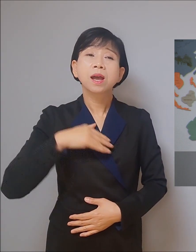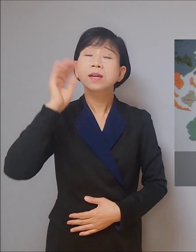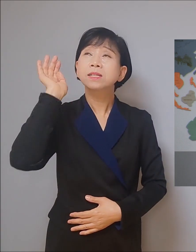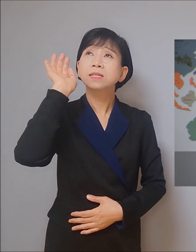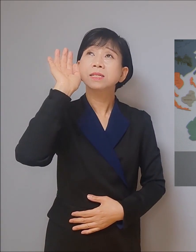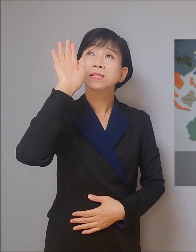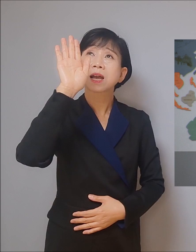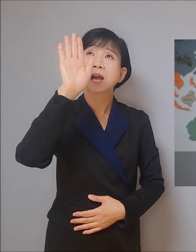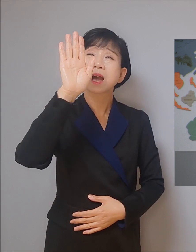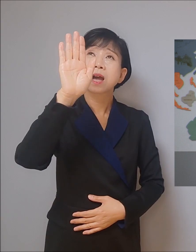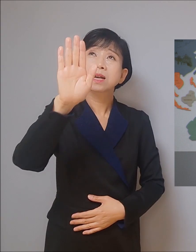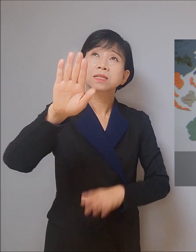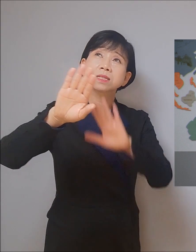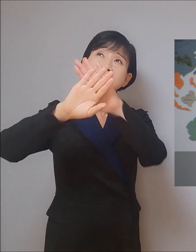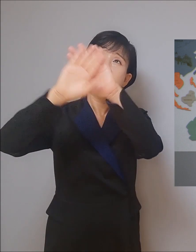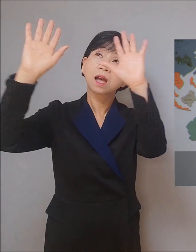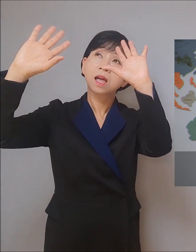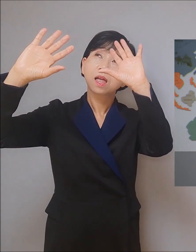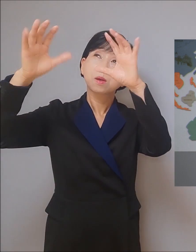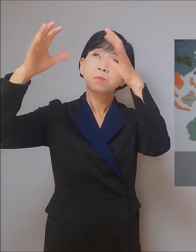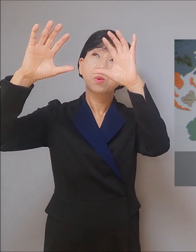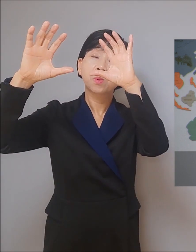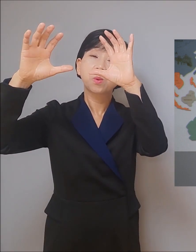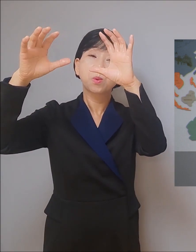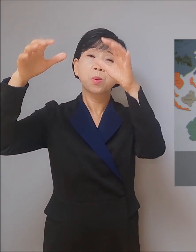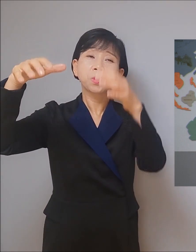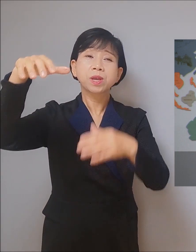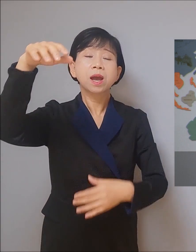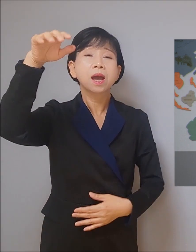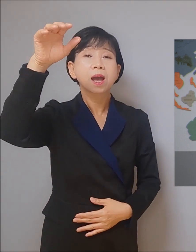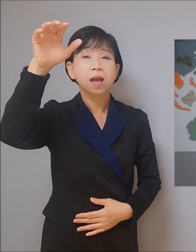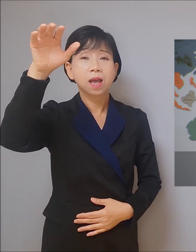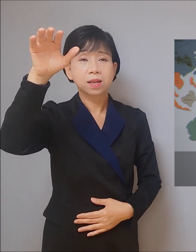또 나를 장차